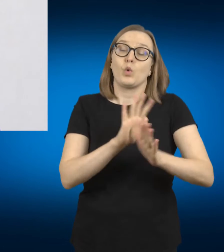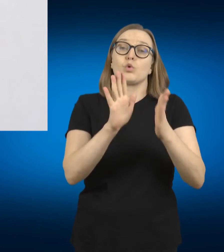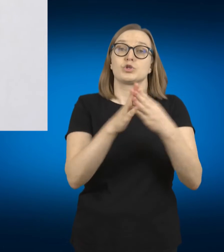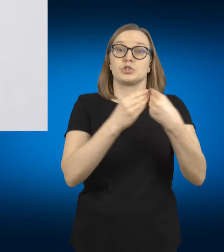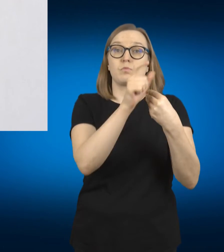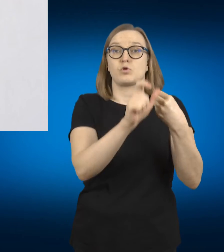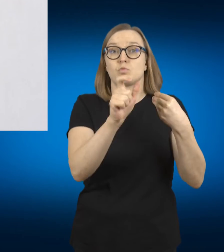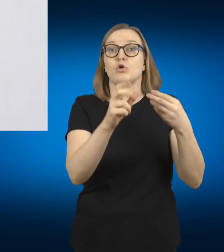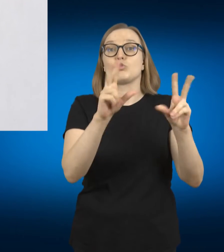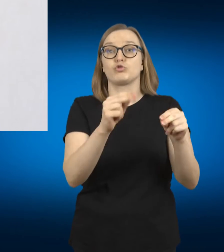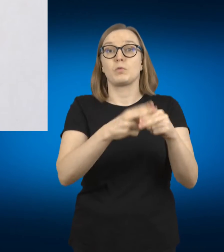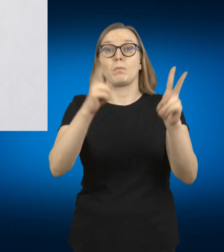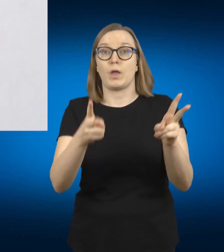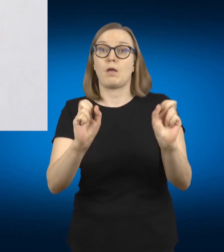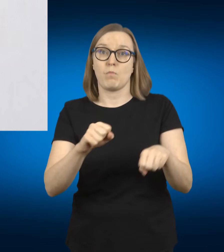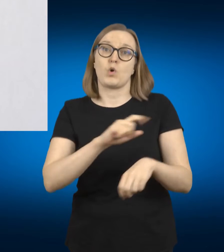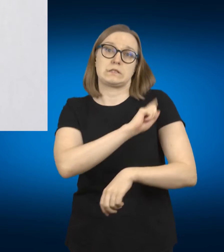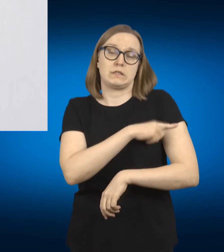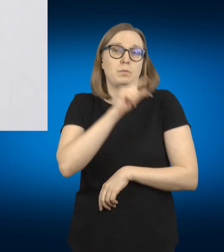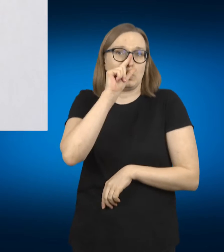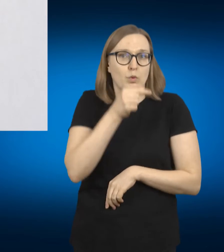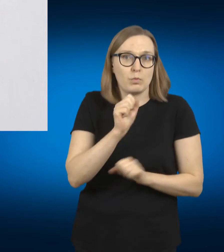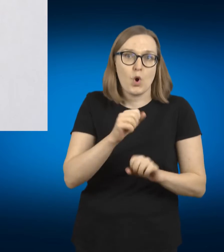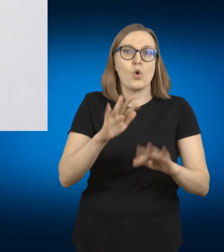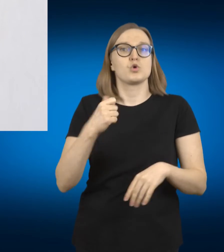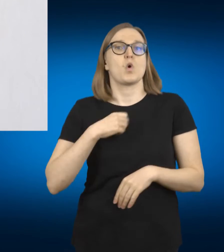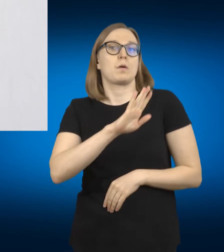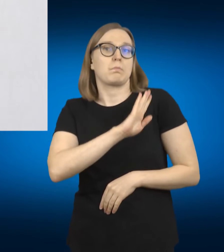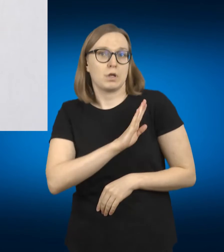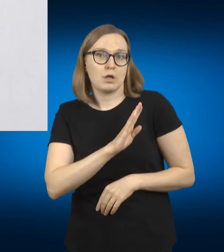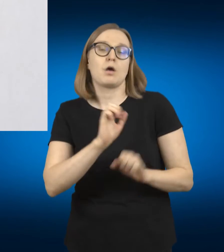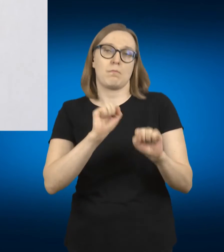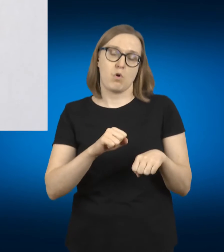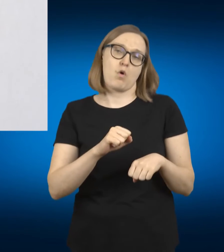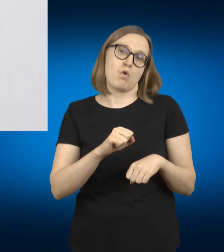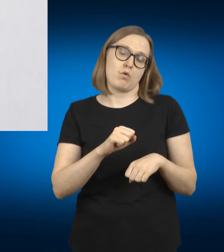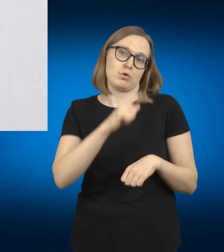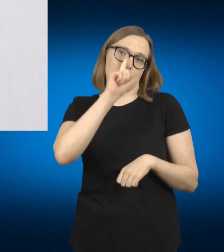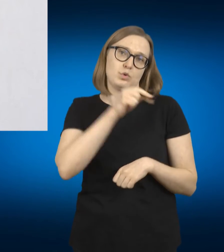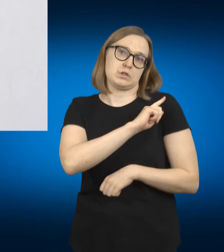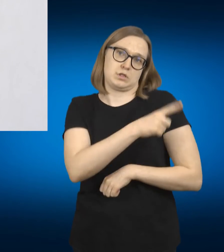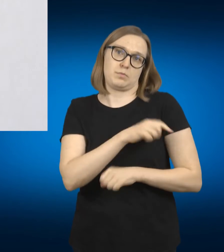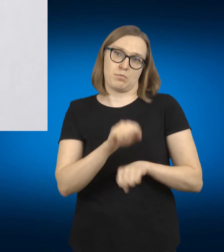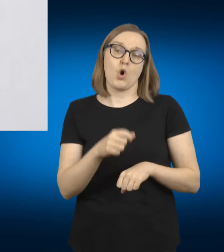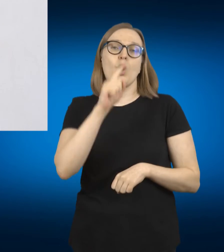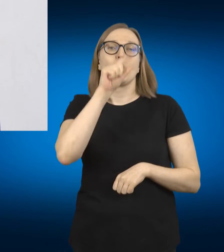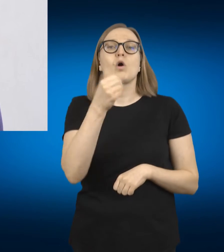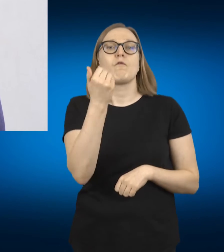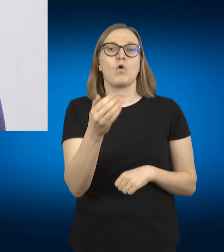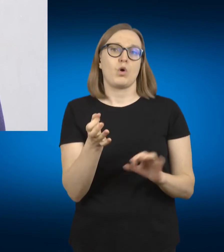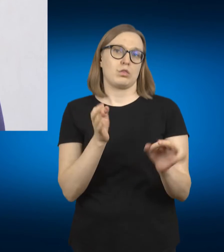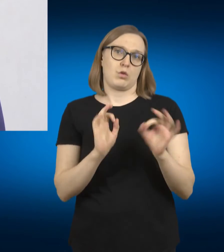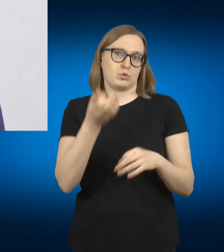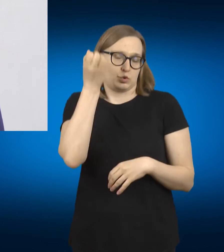artimųjų susirgo ar mes jo netekome. Tai liudesys yra suprantamas jausmas ir visi mes kažkiek tikrai liūdim